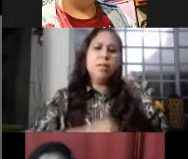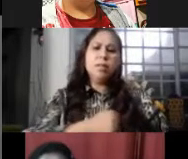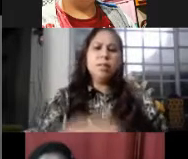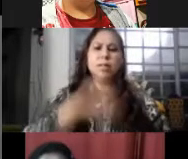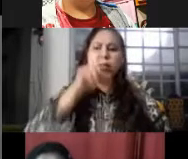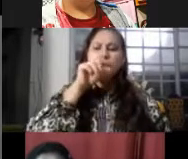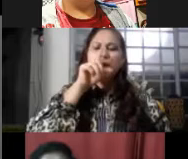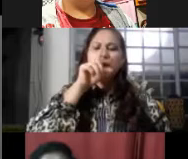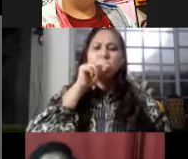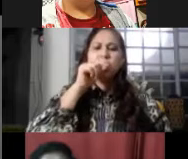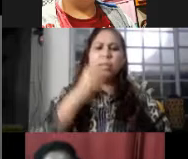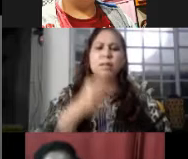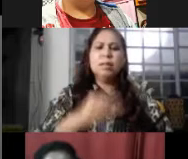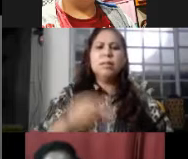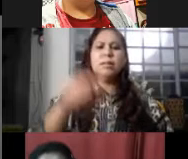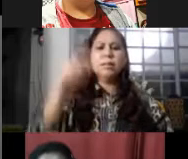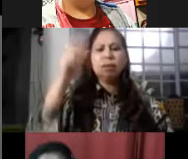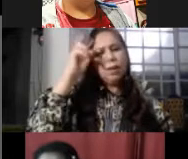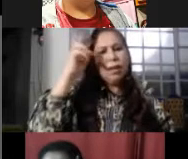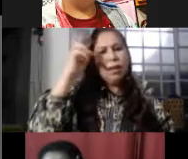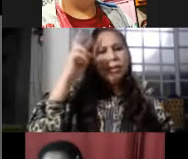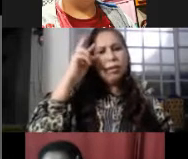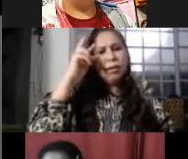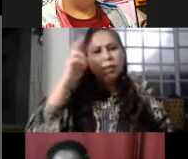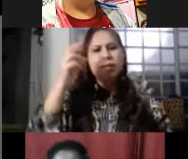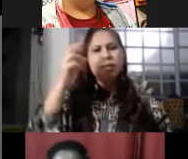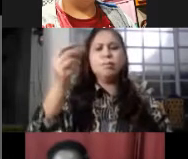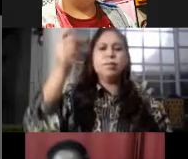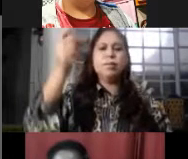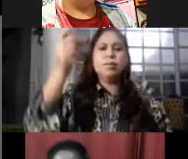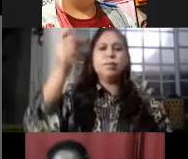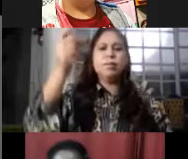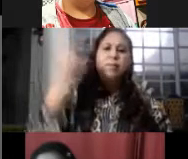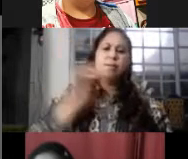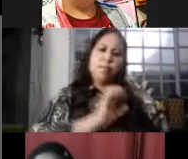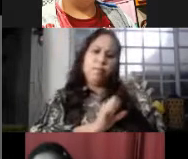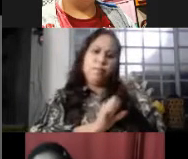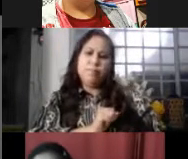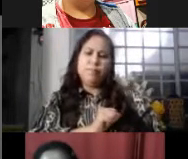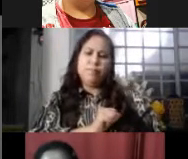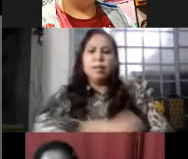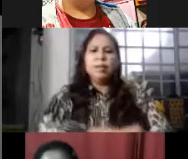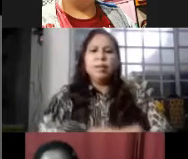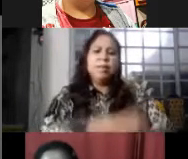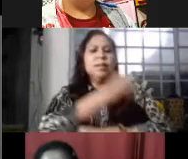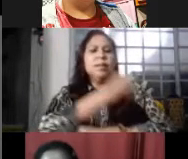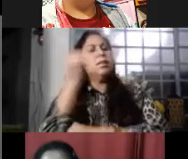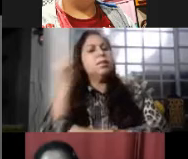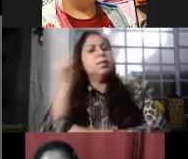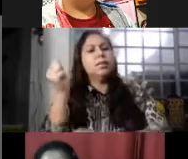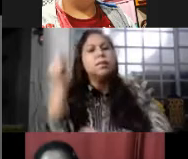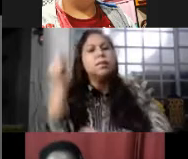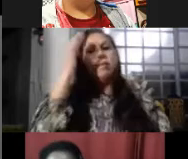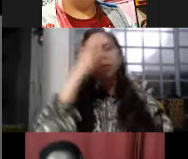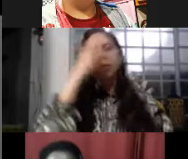um beija-flor, lembranças de um antigo amor. O dia amanheceu